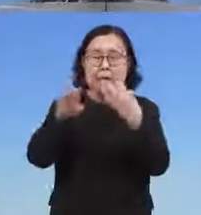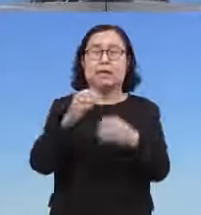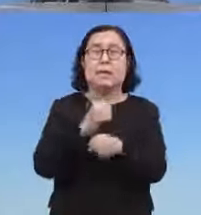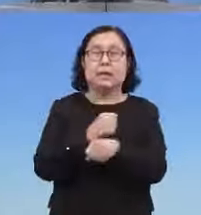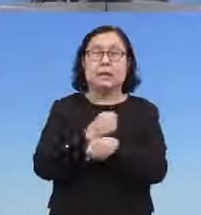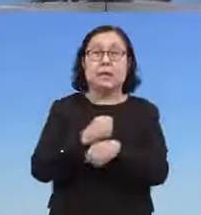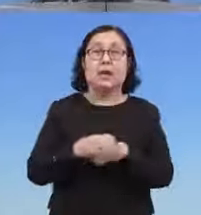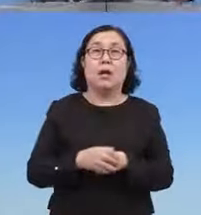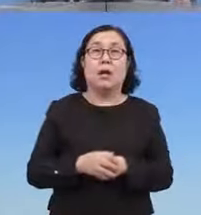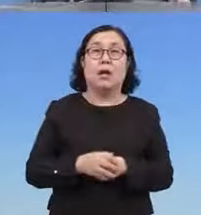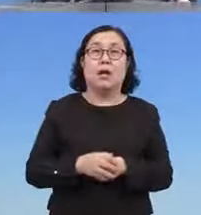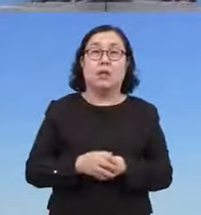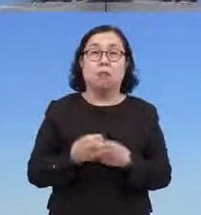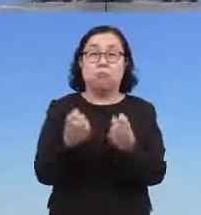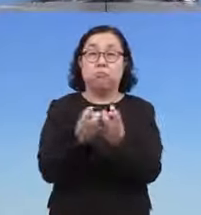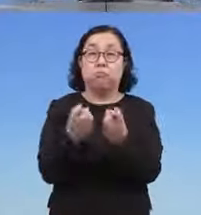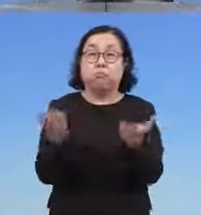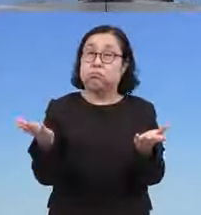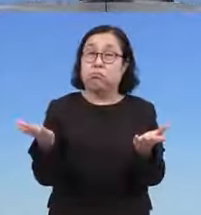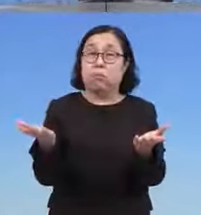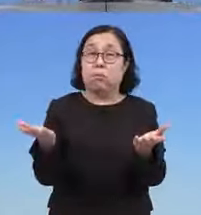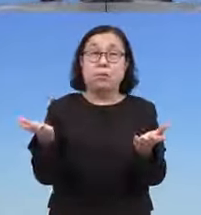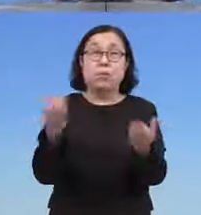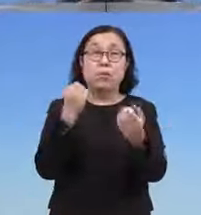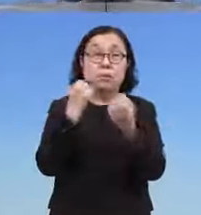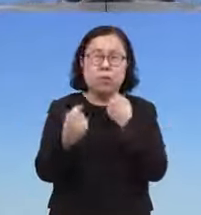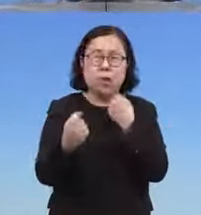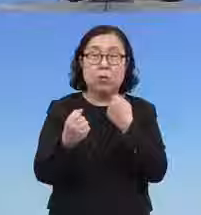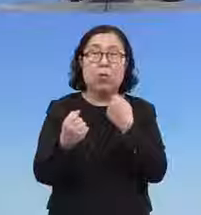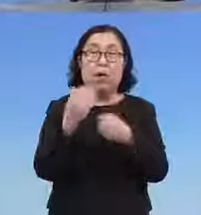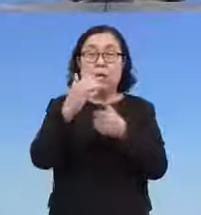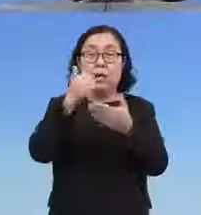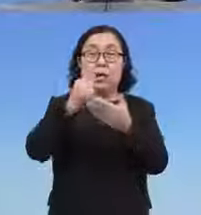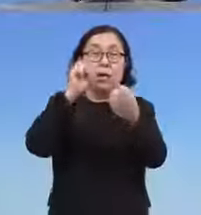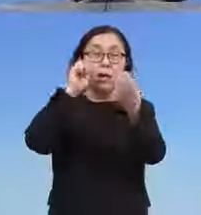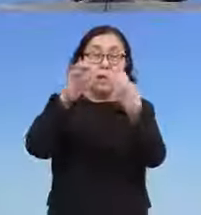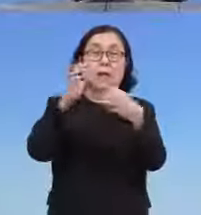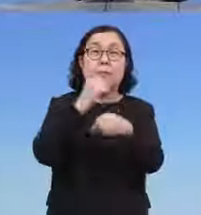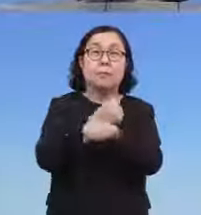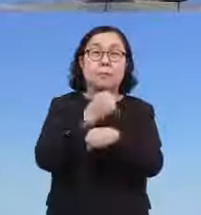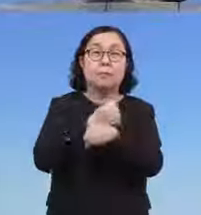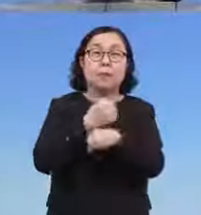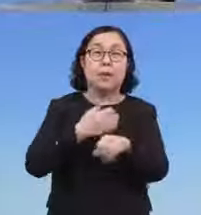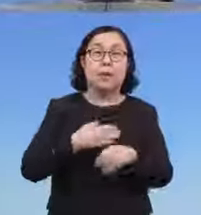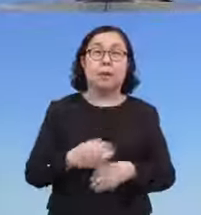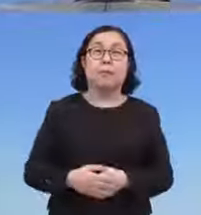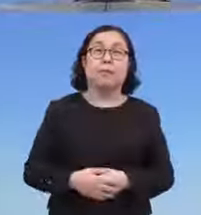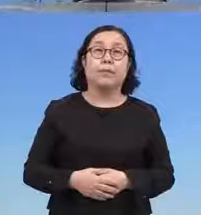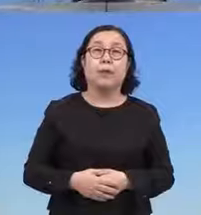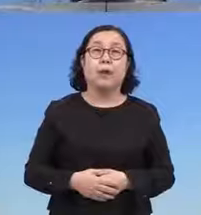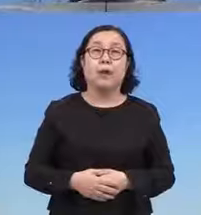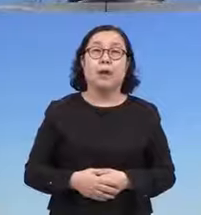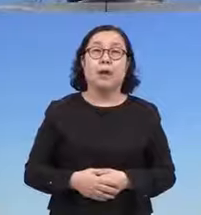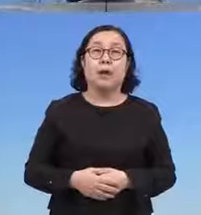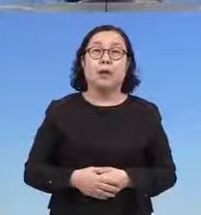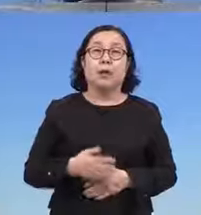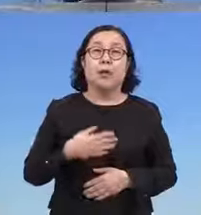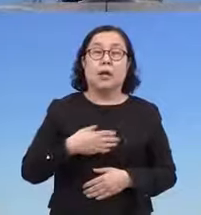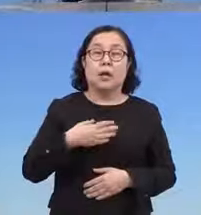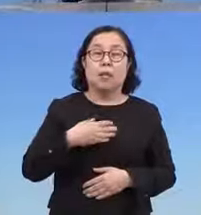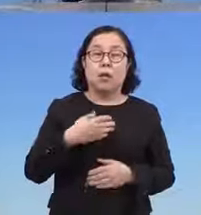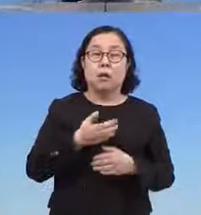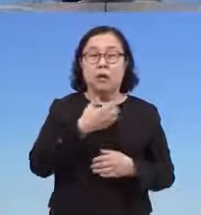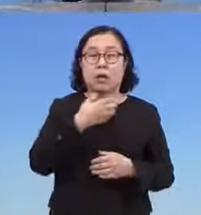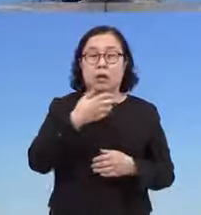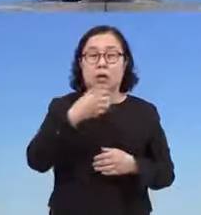그냥 쑥 말씀드린 거 아닙니까? 어떻게 할 대책도 없는데 이게 쫓겨나기 좋은 소리지,